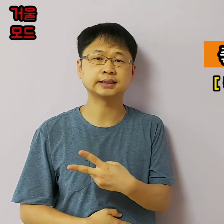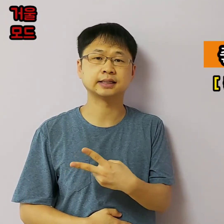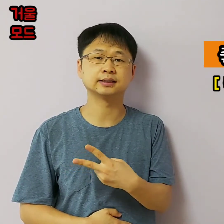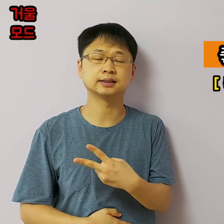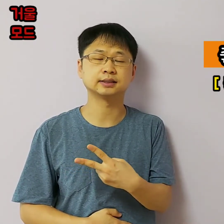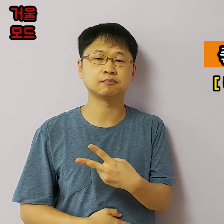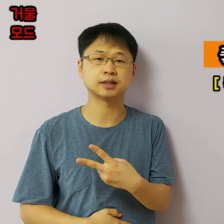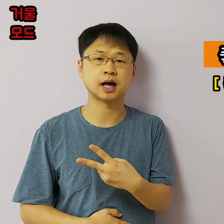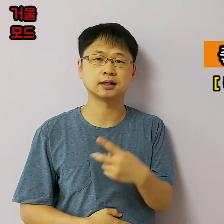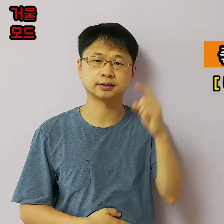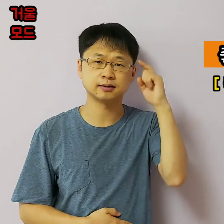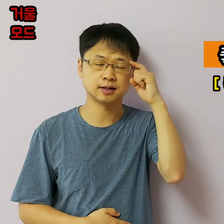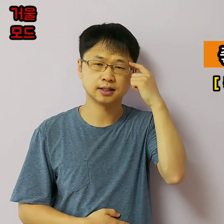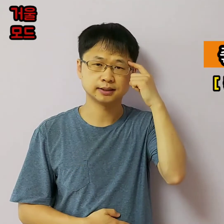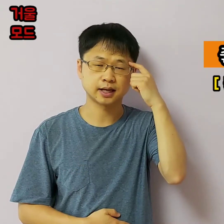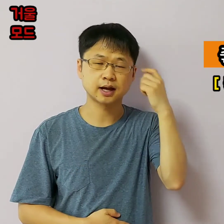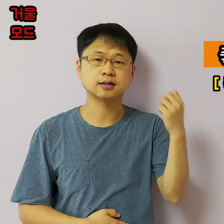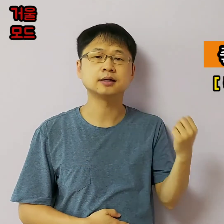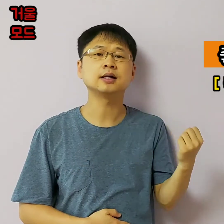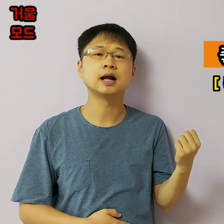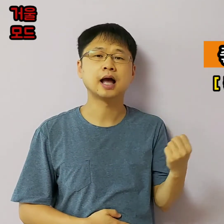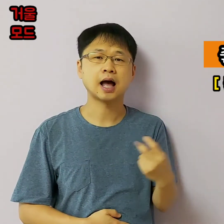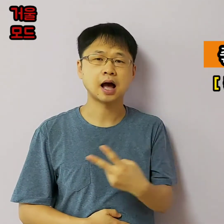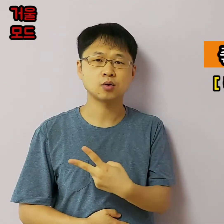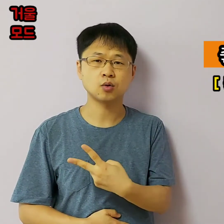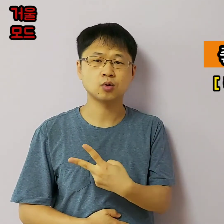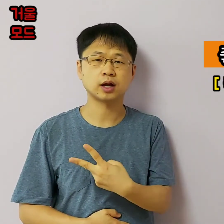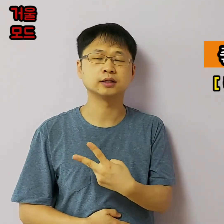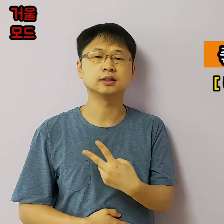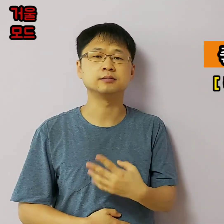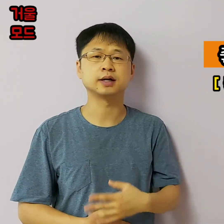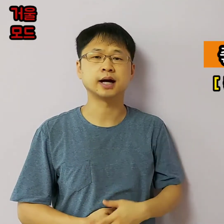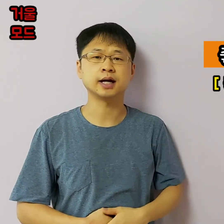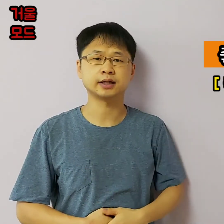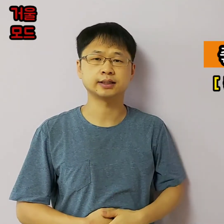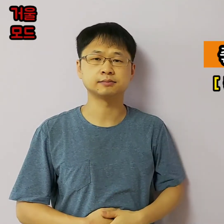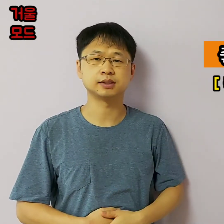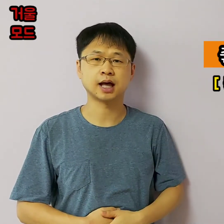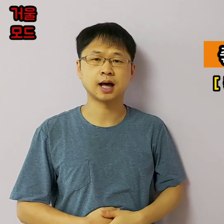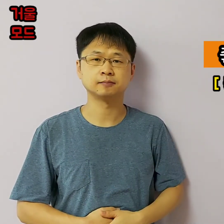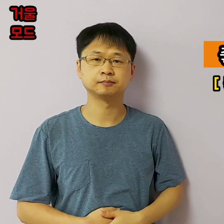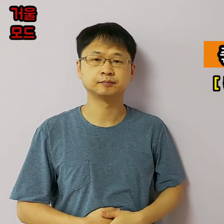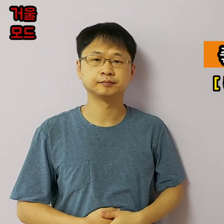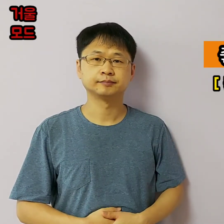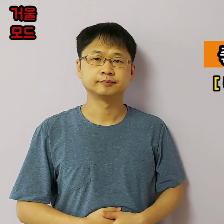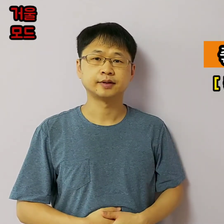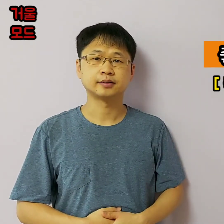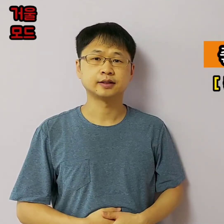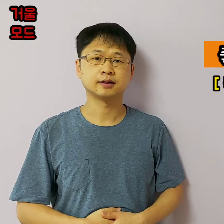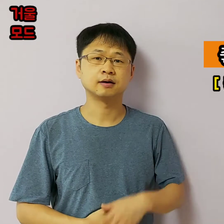라는 뜻이 됩니다. 그래서 생각을 하고 라는 의미가 되겠습니다. 네,